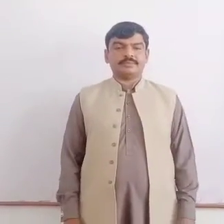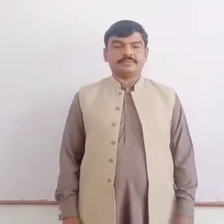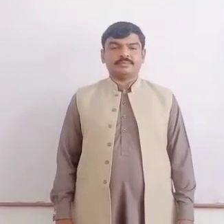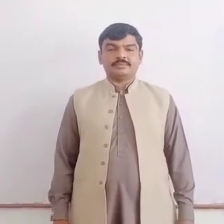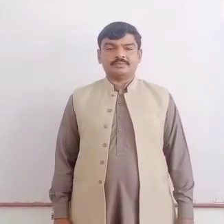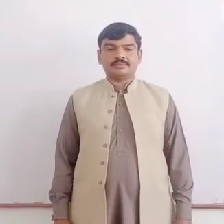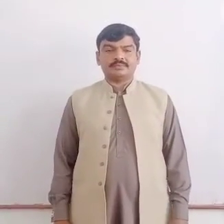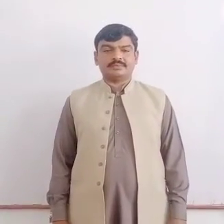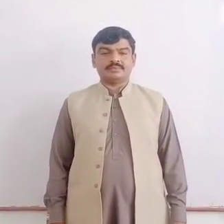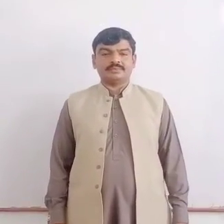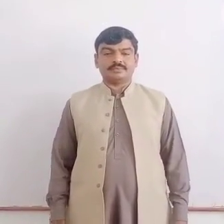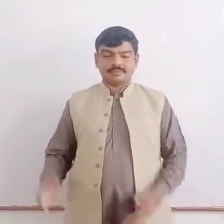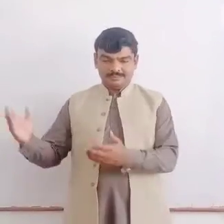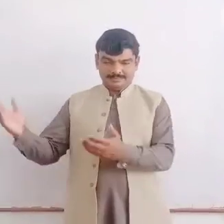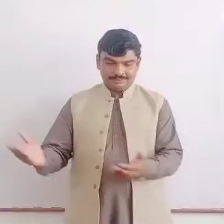खातिर तवाज़ो,